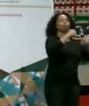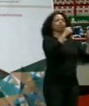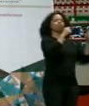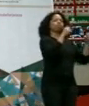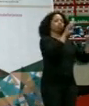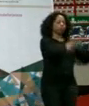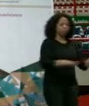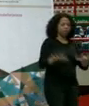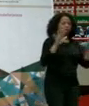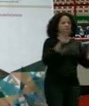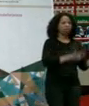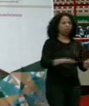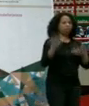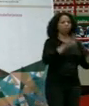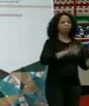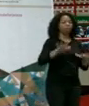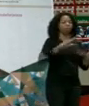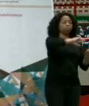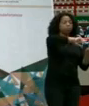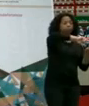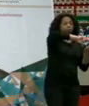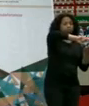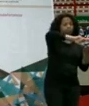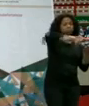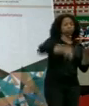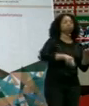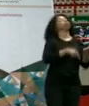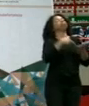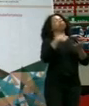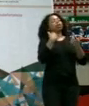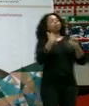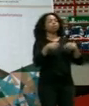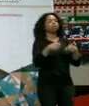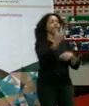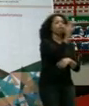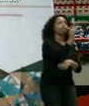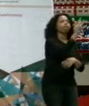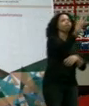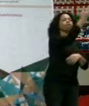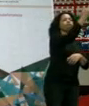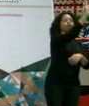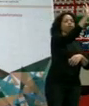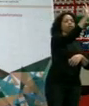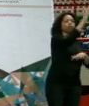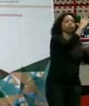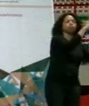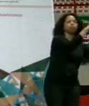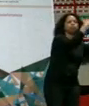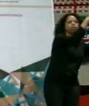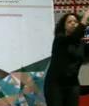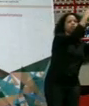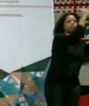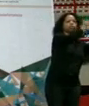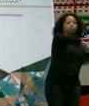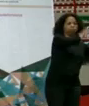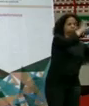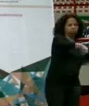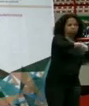e do outro lado você vai ter a França, que devido à política napoleônica de incentivo à indústria, também vai precisar de mercado